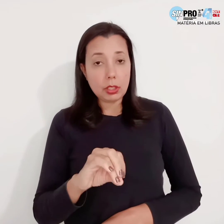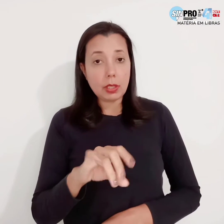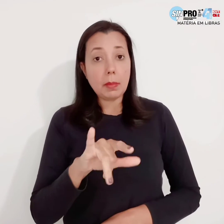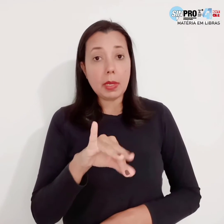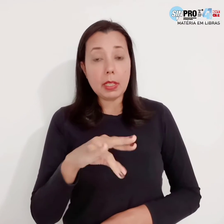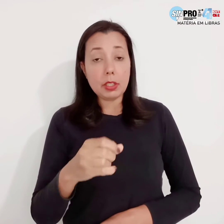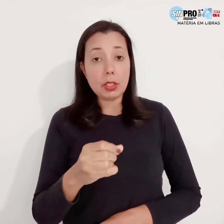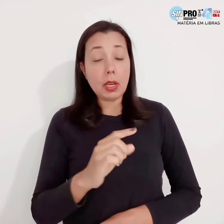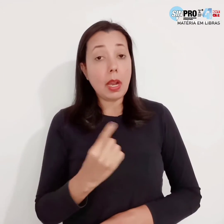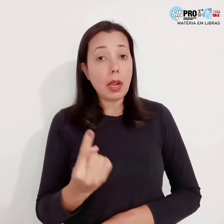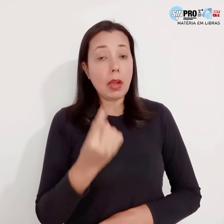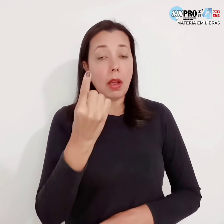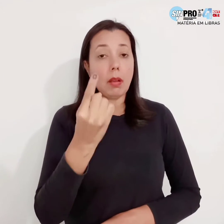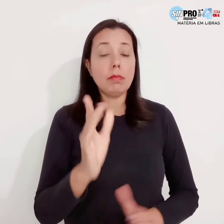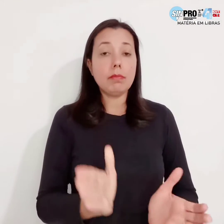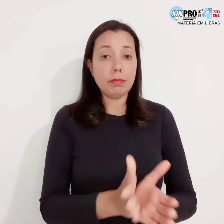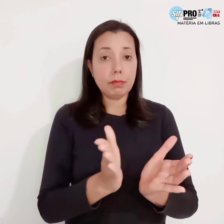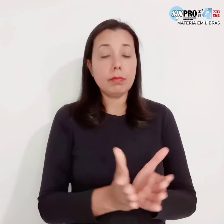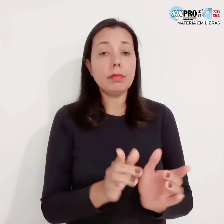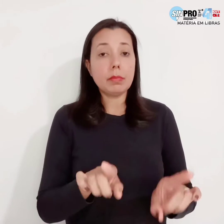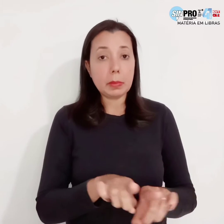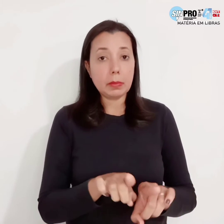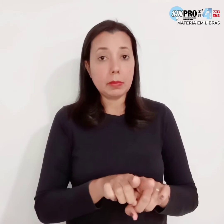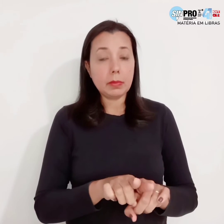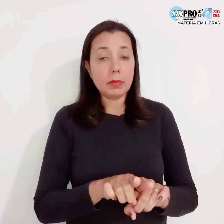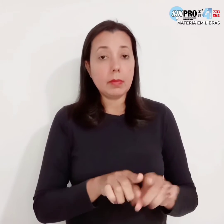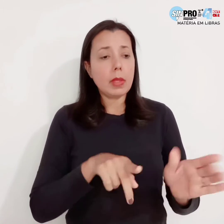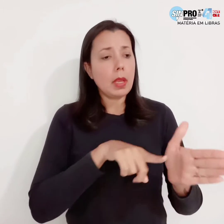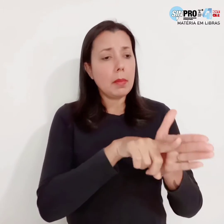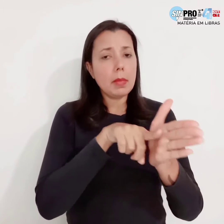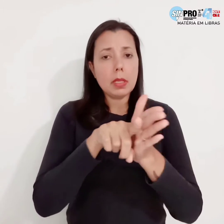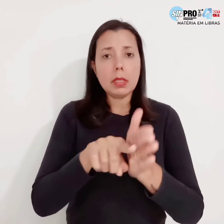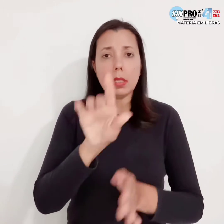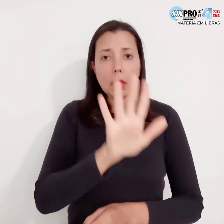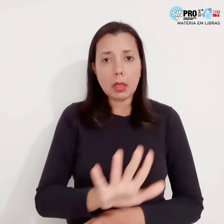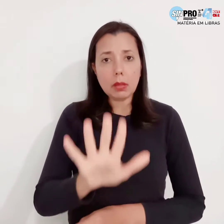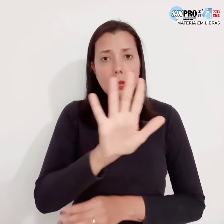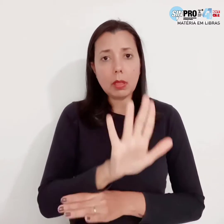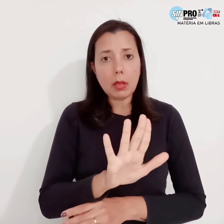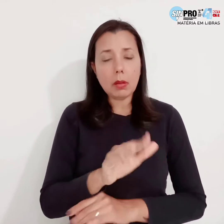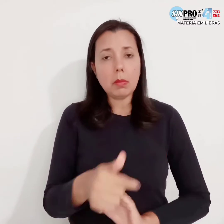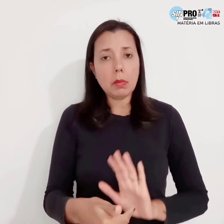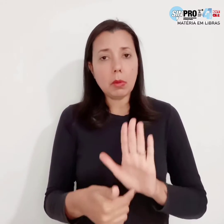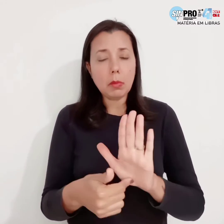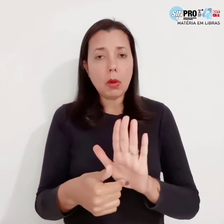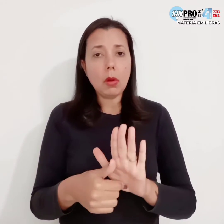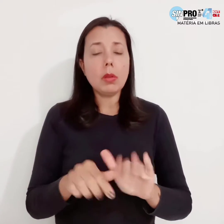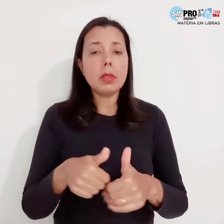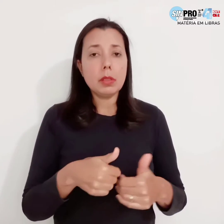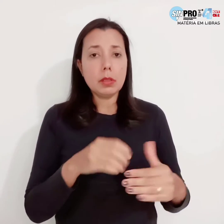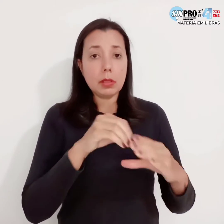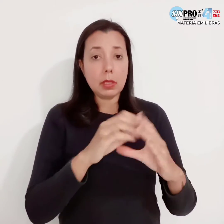alta e pobre. A Pesquisa Nacional por Amostras de Domicílios